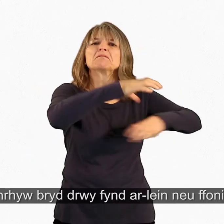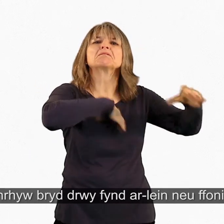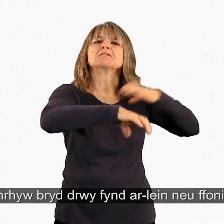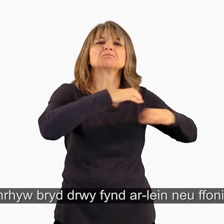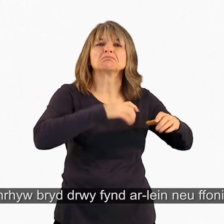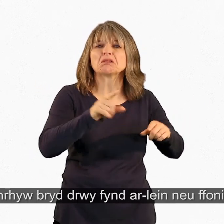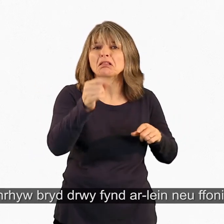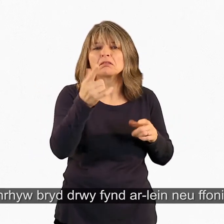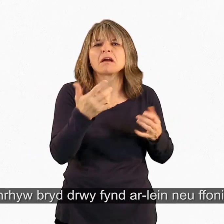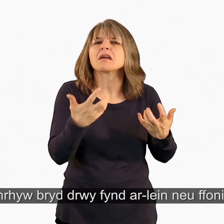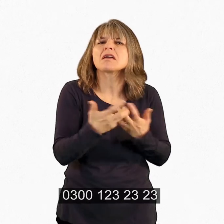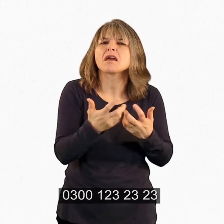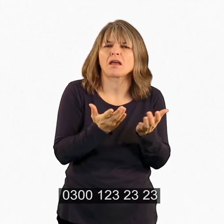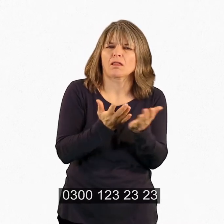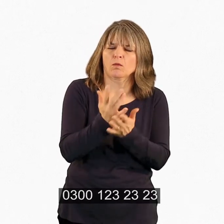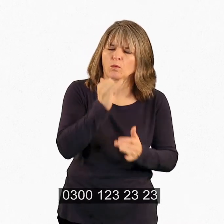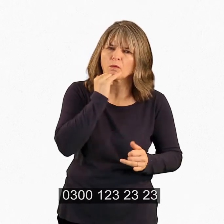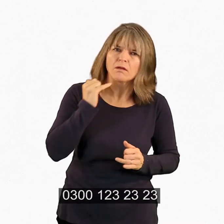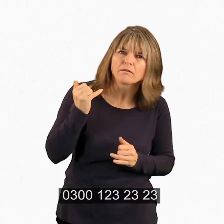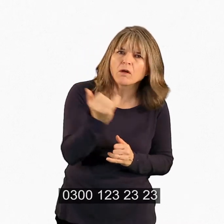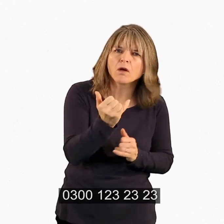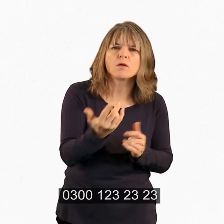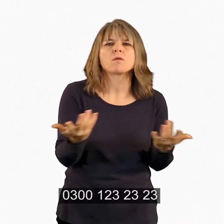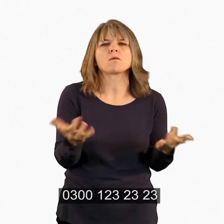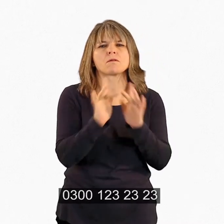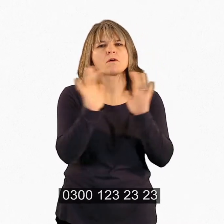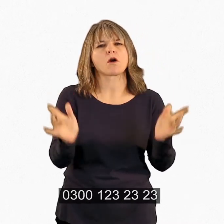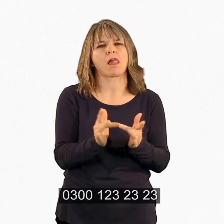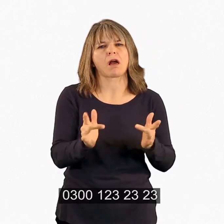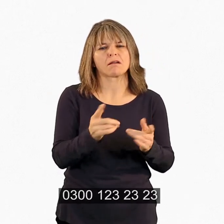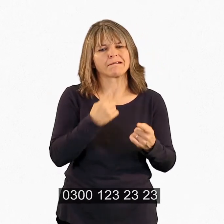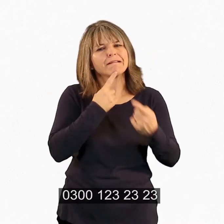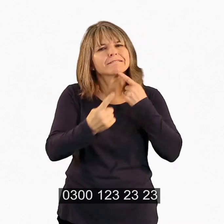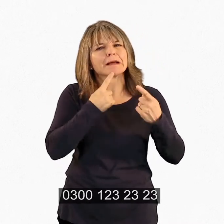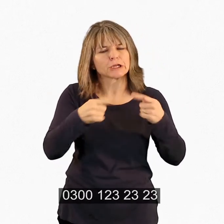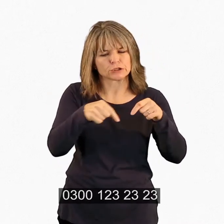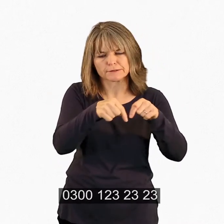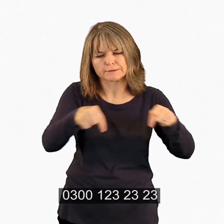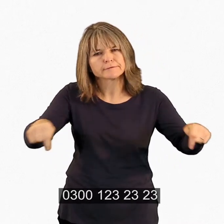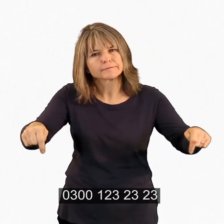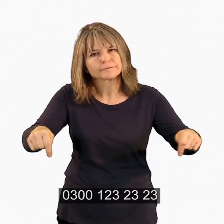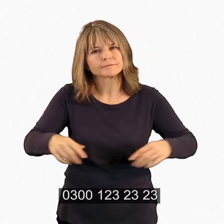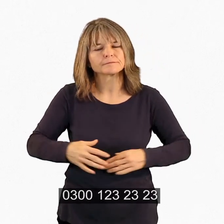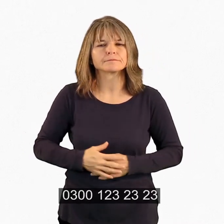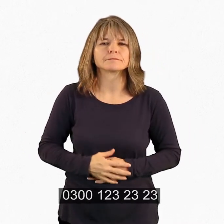neu ffonio 0300 123 23 23